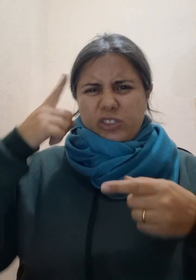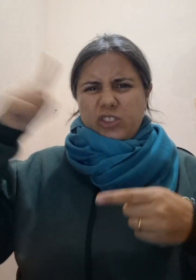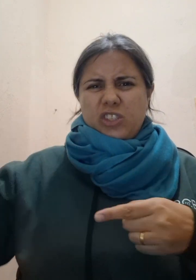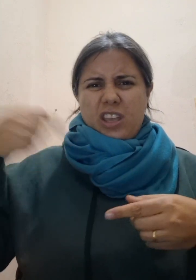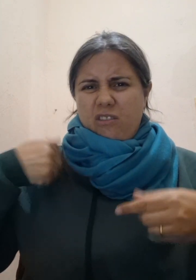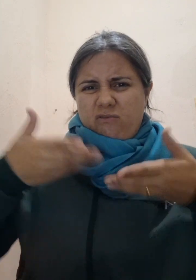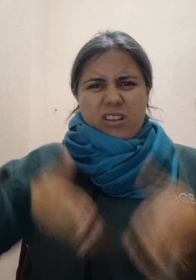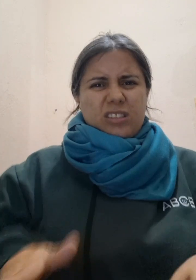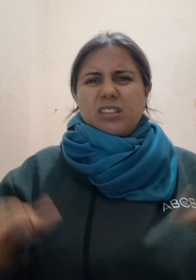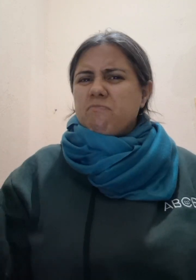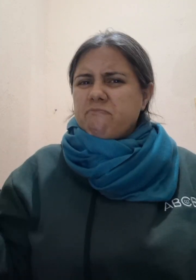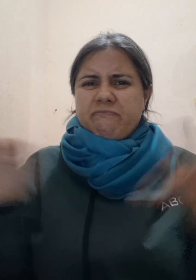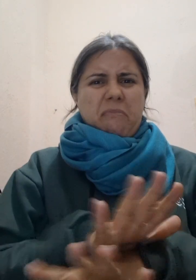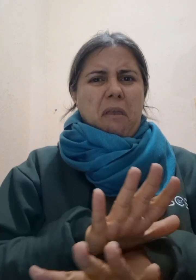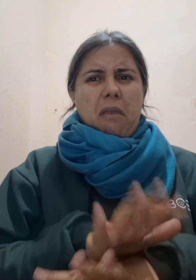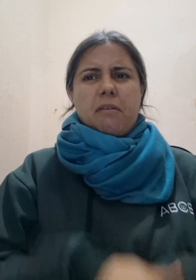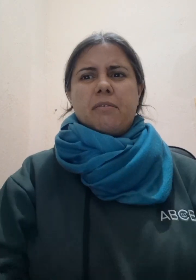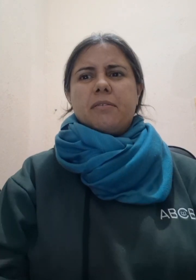amaldiçoou o dia que ele nasceu.